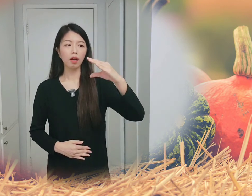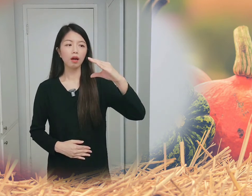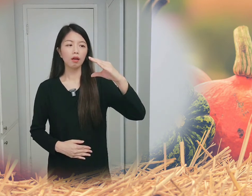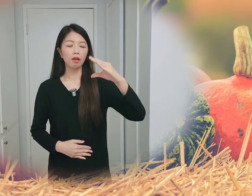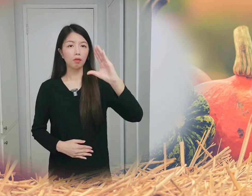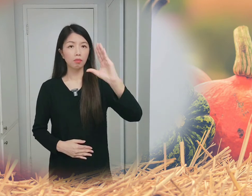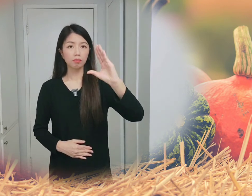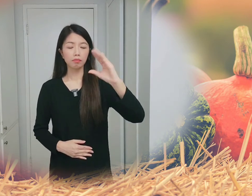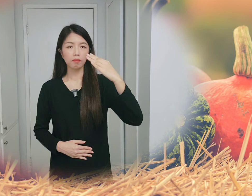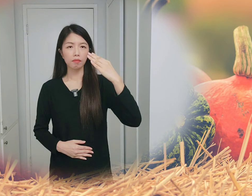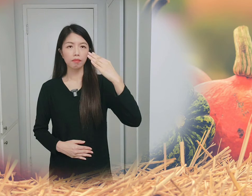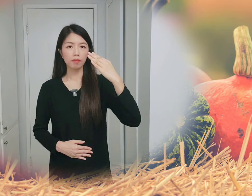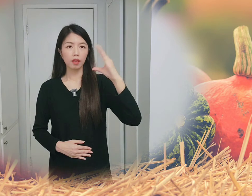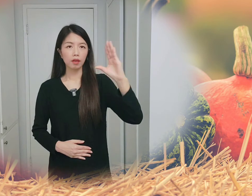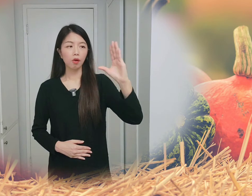이렇게